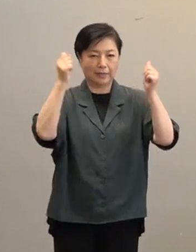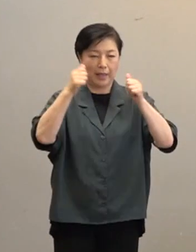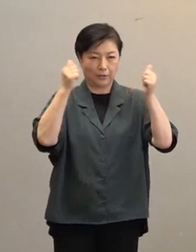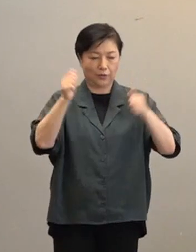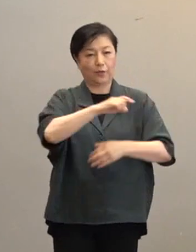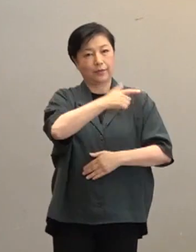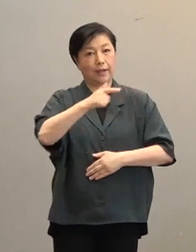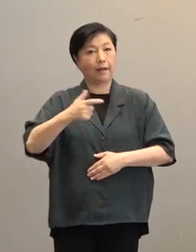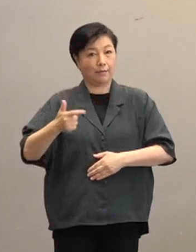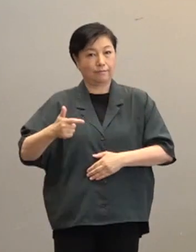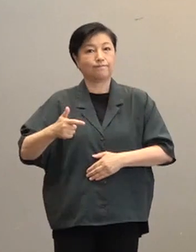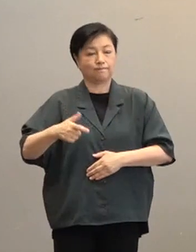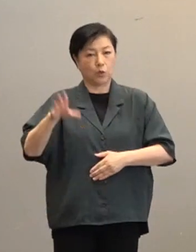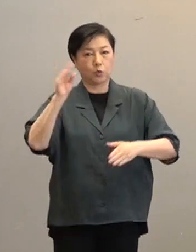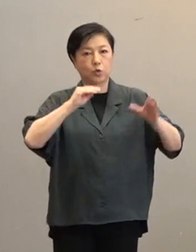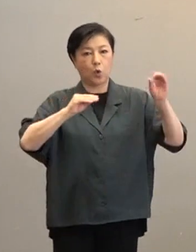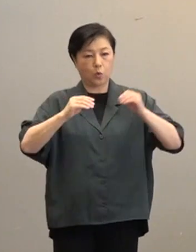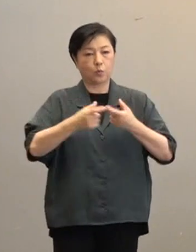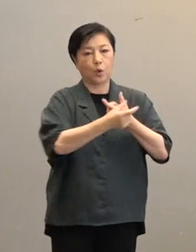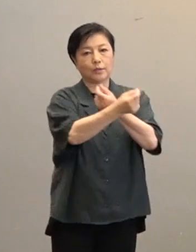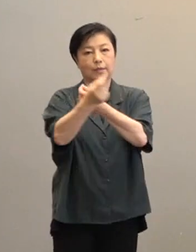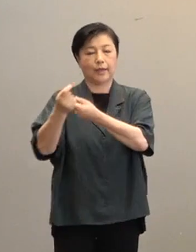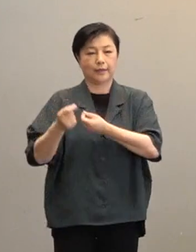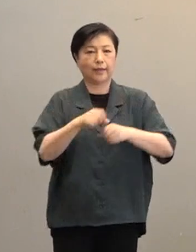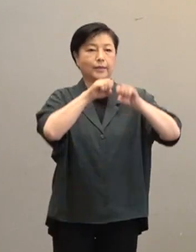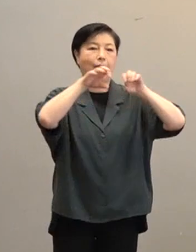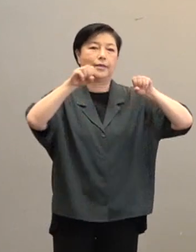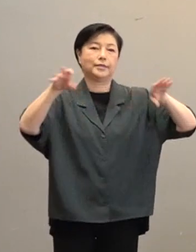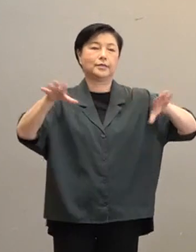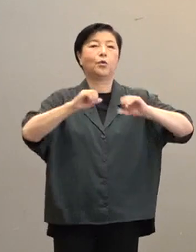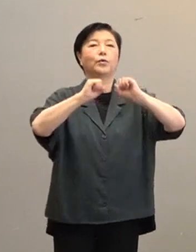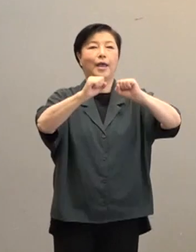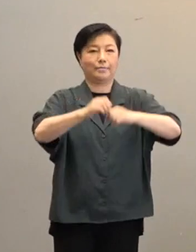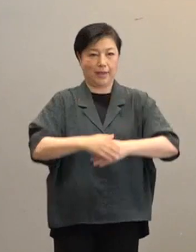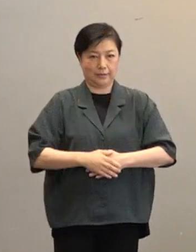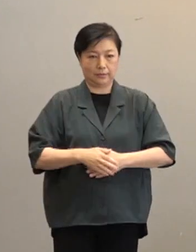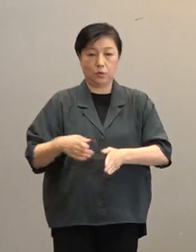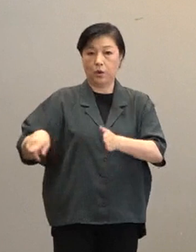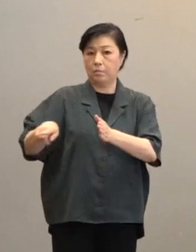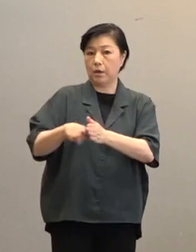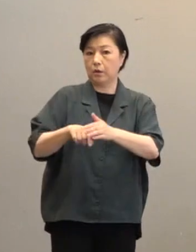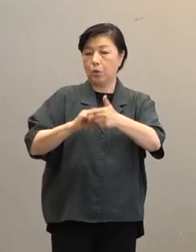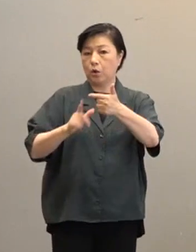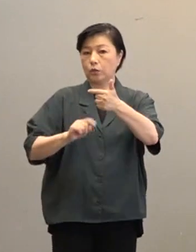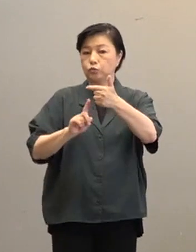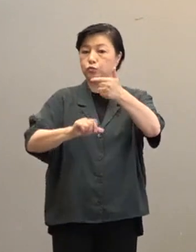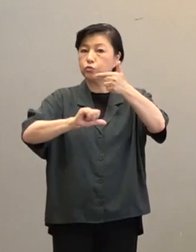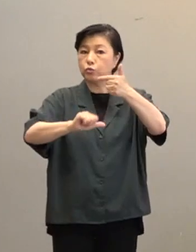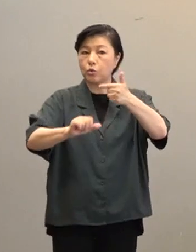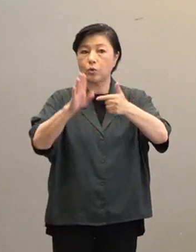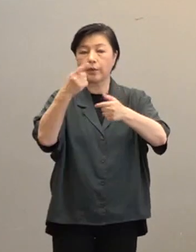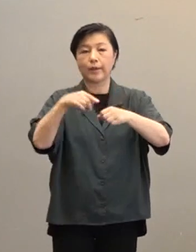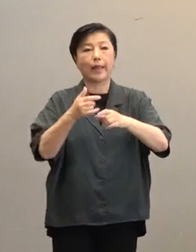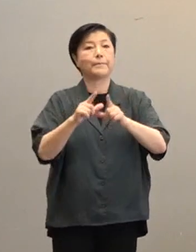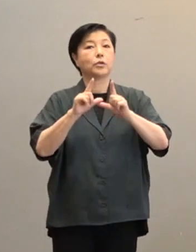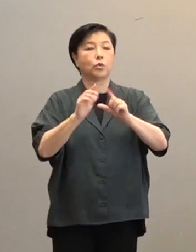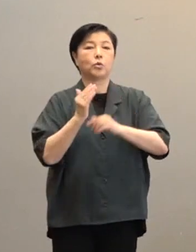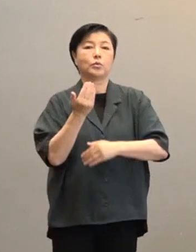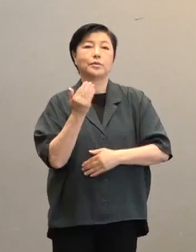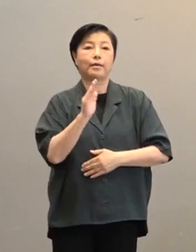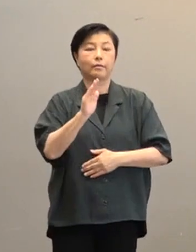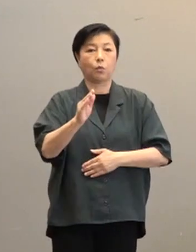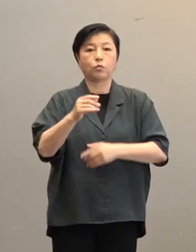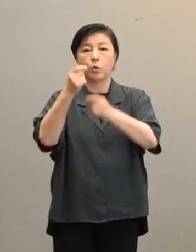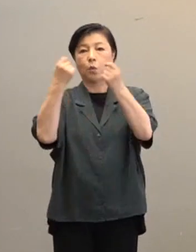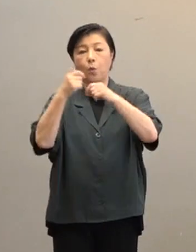やこれらの情報の一元的な発信を行います。これまでは6月15日の県民の日の前後に個